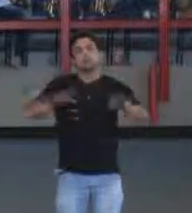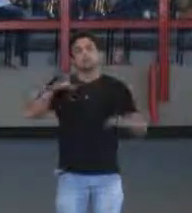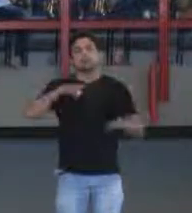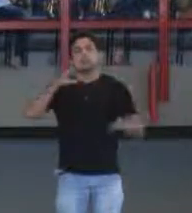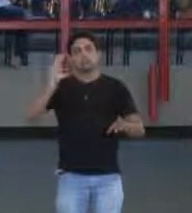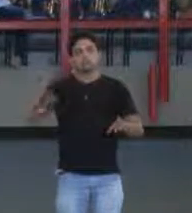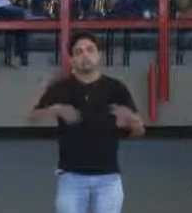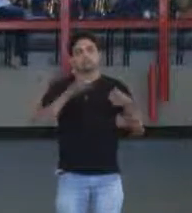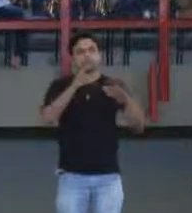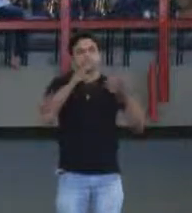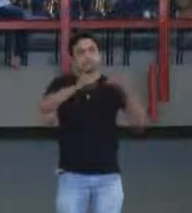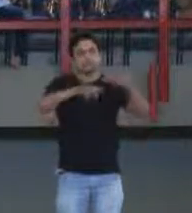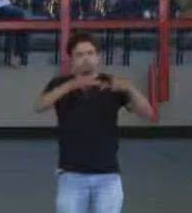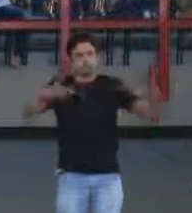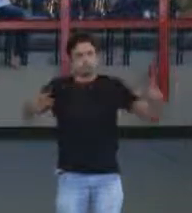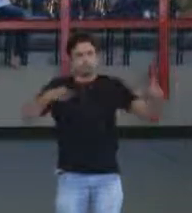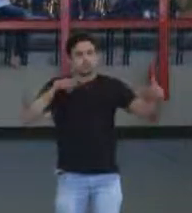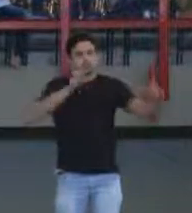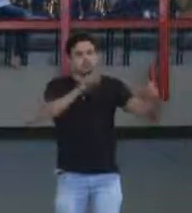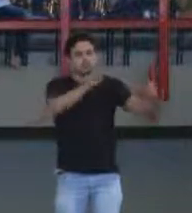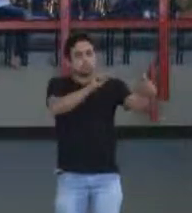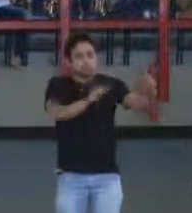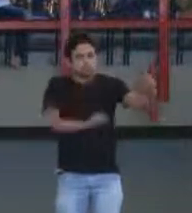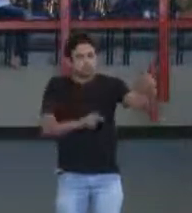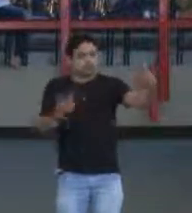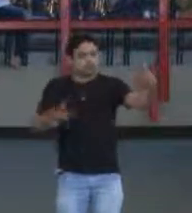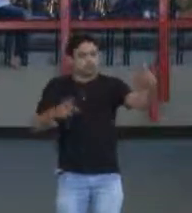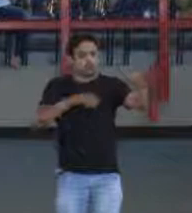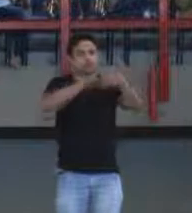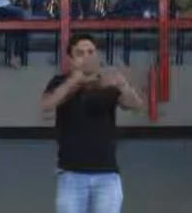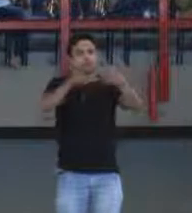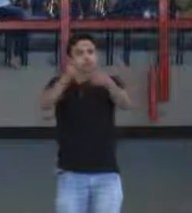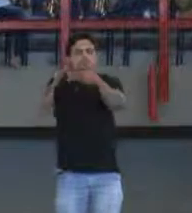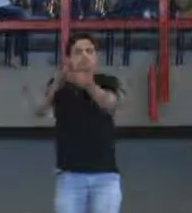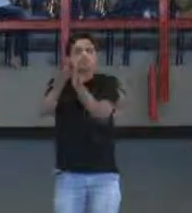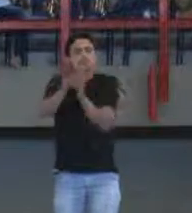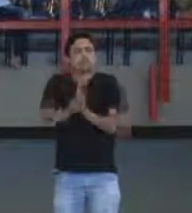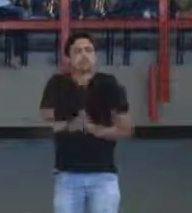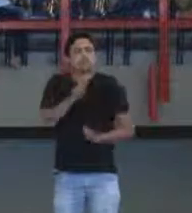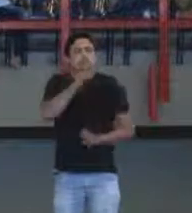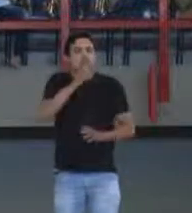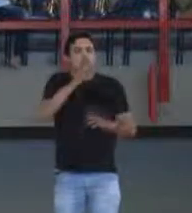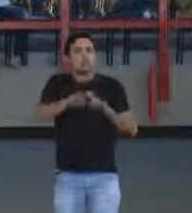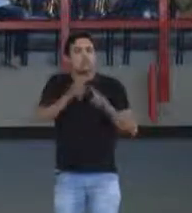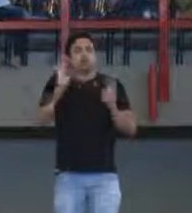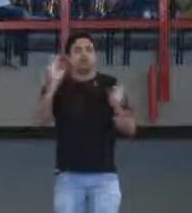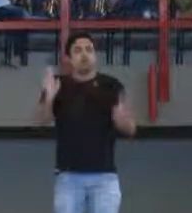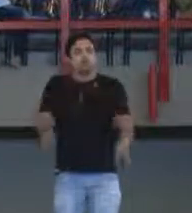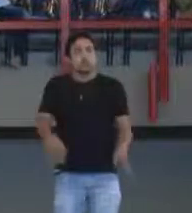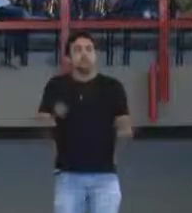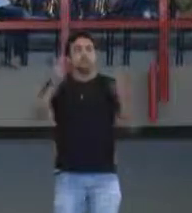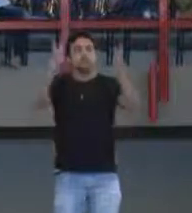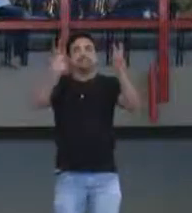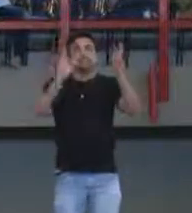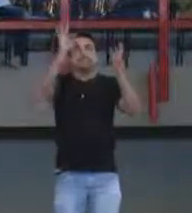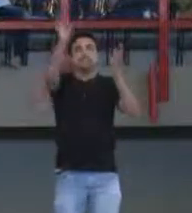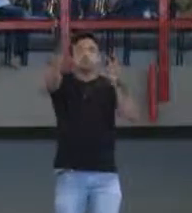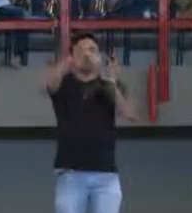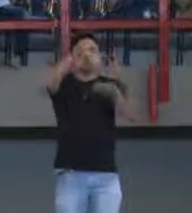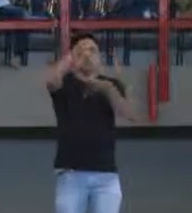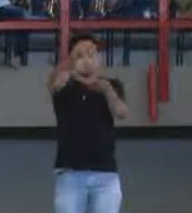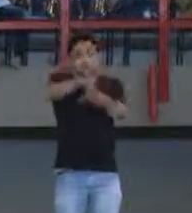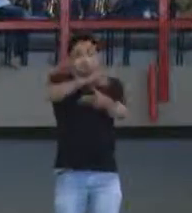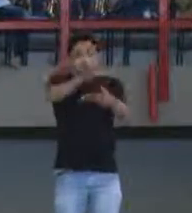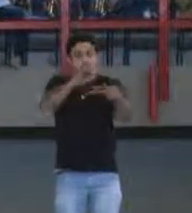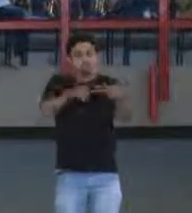aparecem materiais onde a gente não coloca muitas questões que caíram no Enem. Por quê? Porque, de repente, é um determinado assunto que é pouco